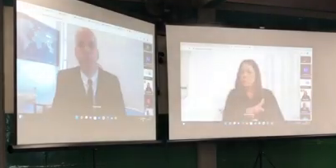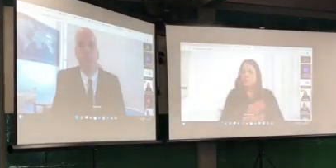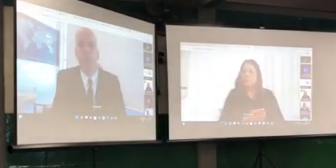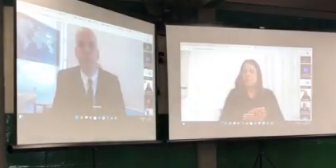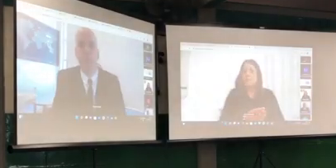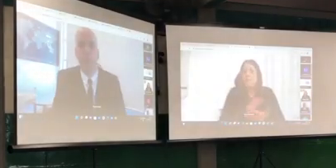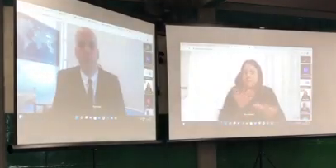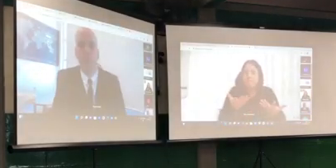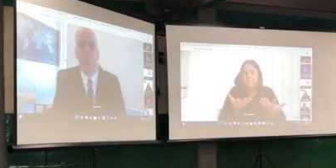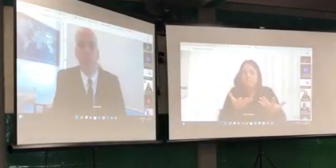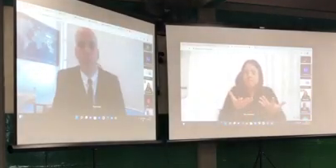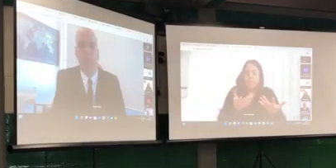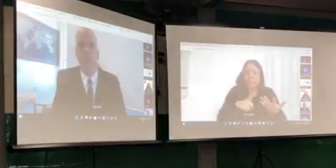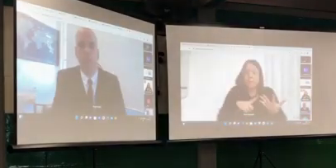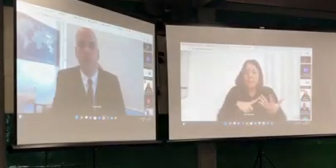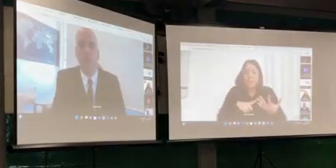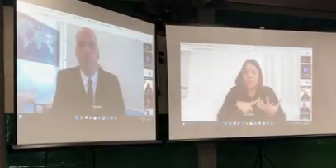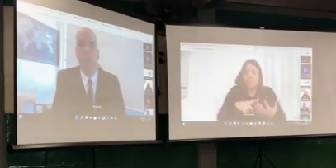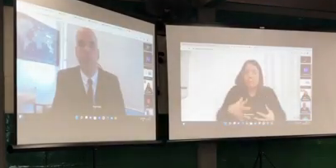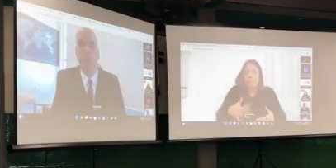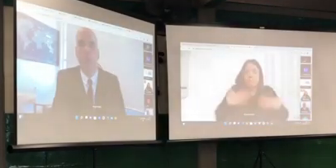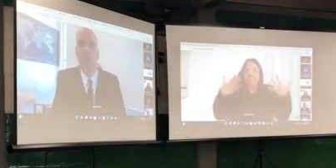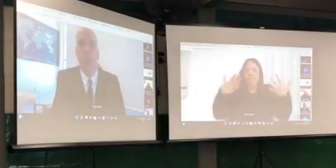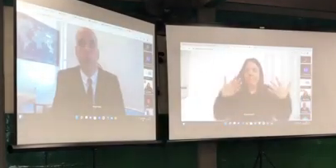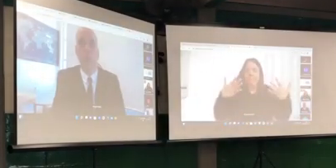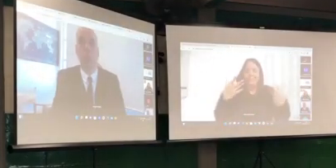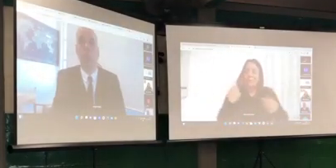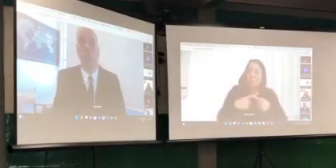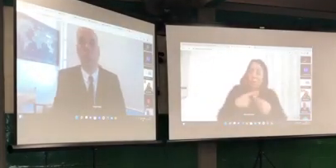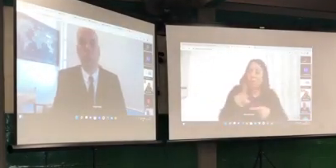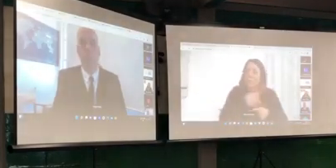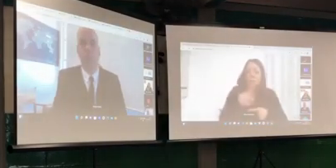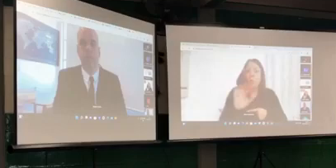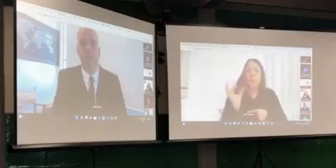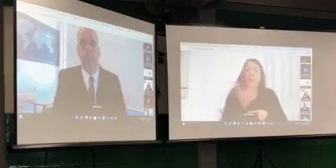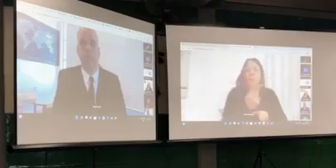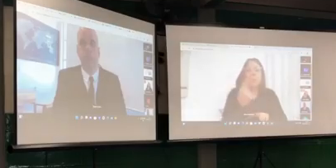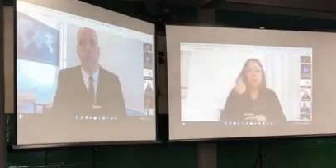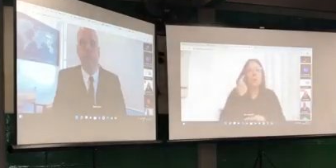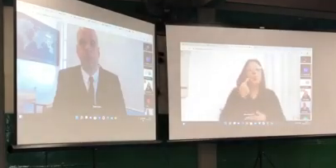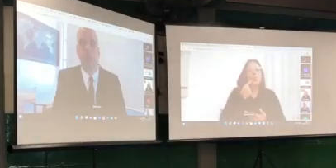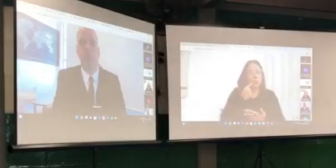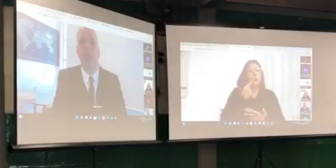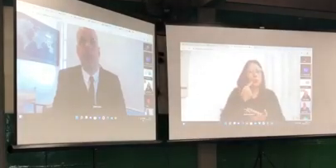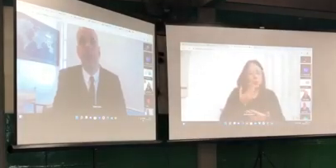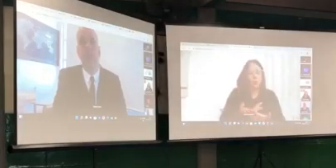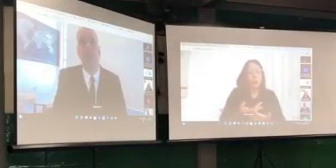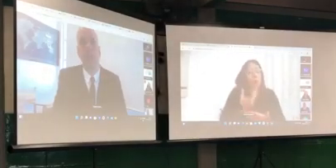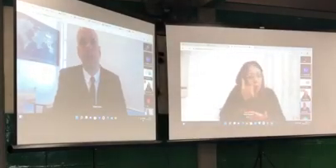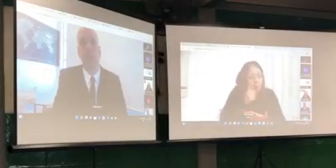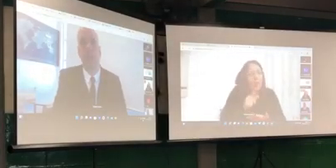causa também um constrangimento, né? Porque nem todo surdo consegue ler.